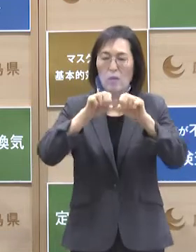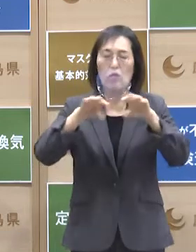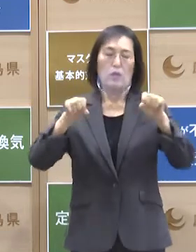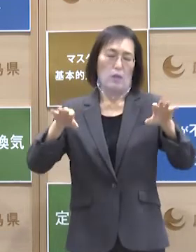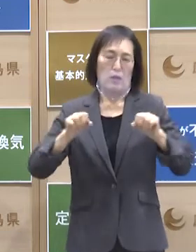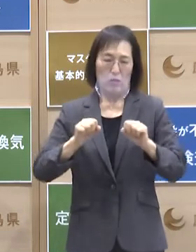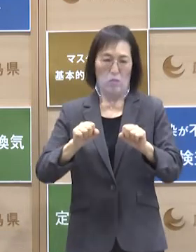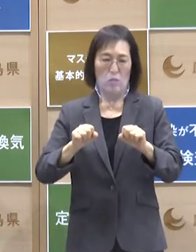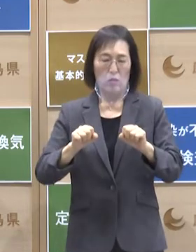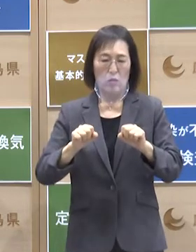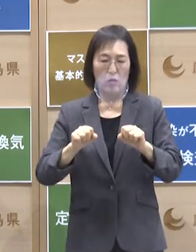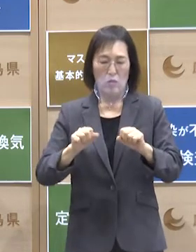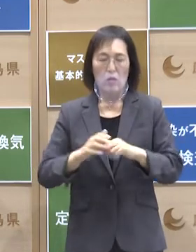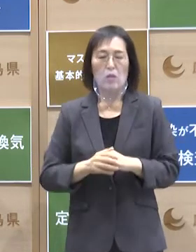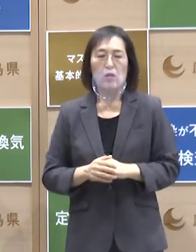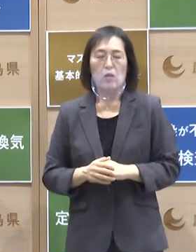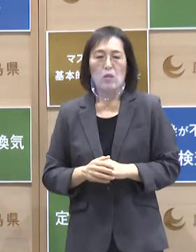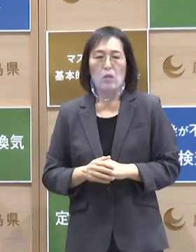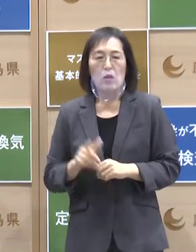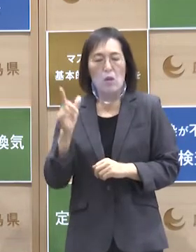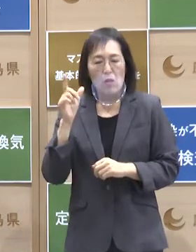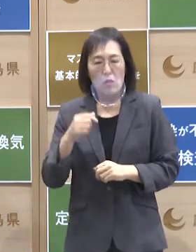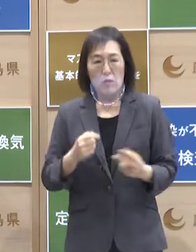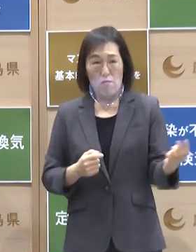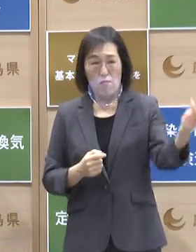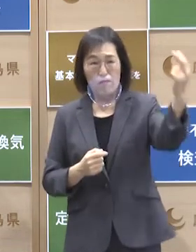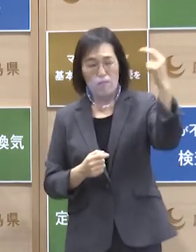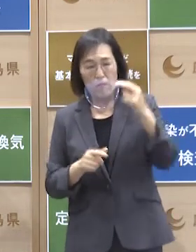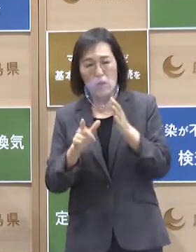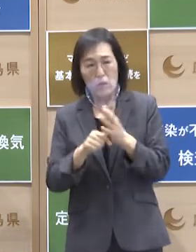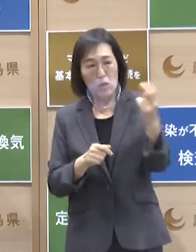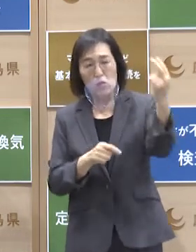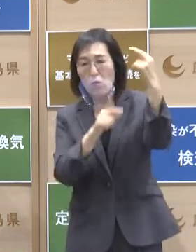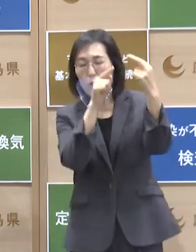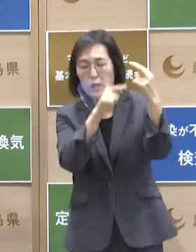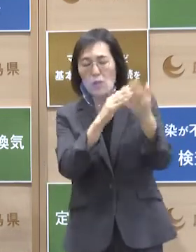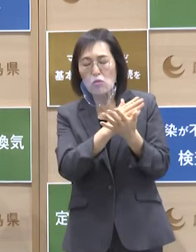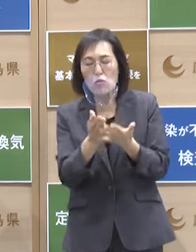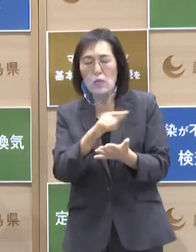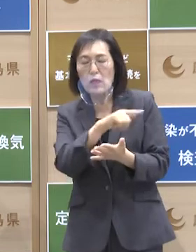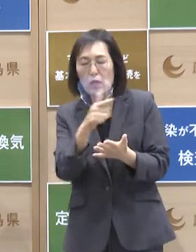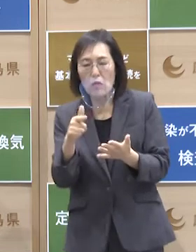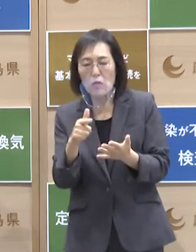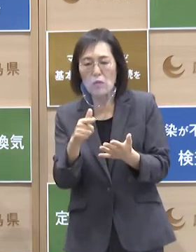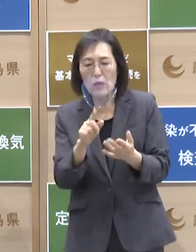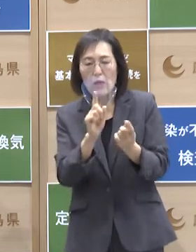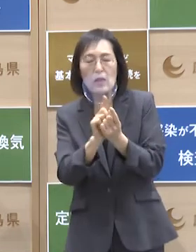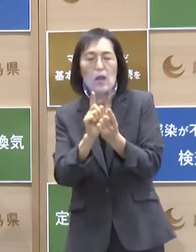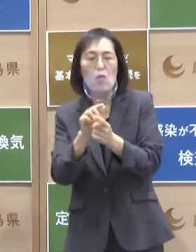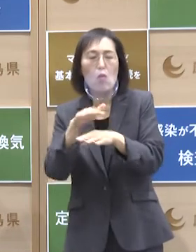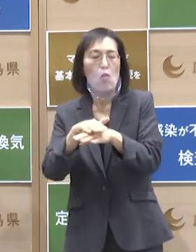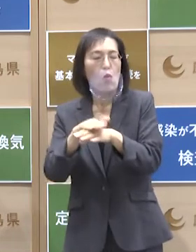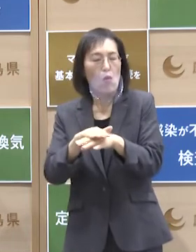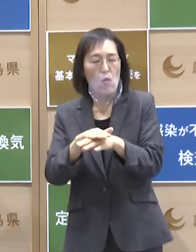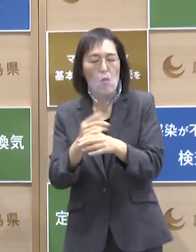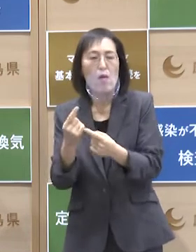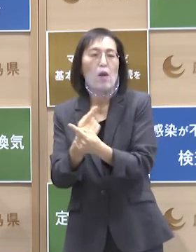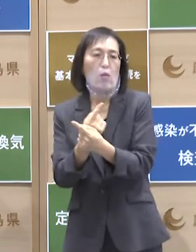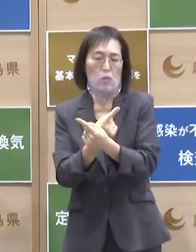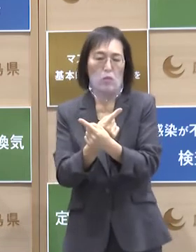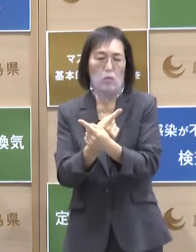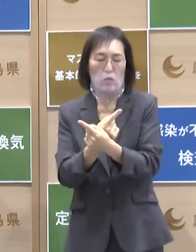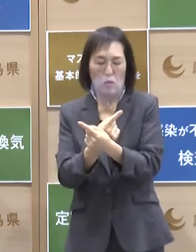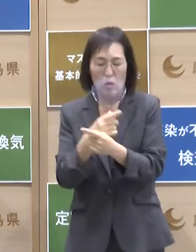まあ、いろいろこう弾道の種類でこう被害の様相だとか対応が異なってくるので、まあ、情報収集をしていただいて